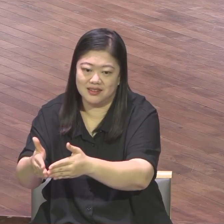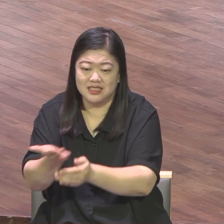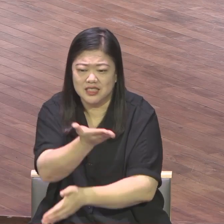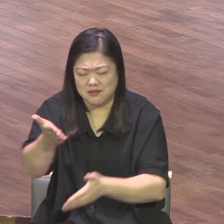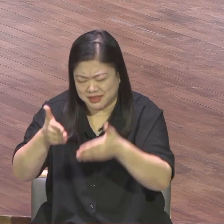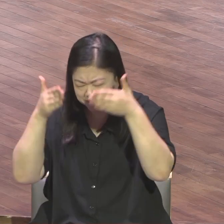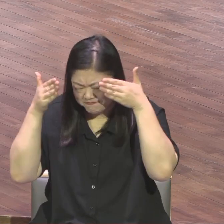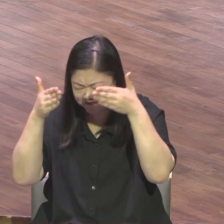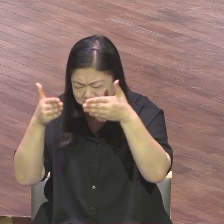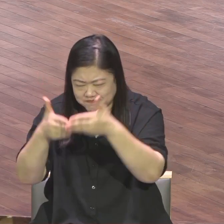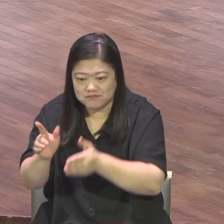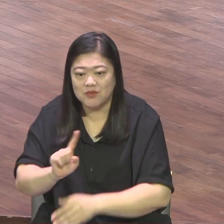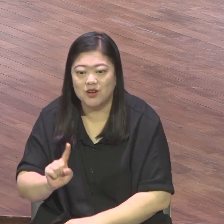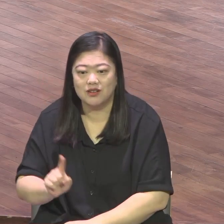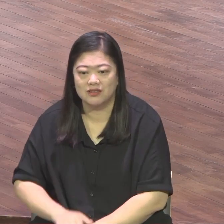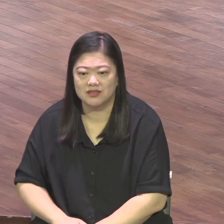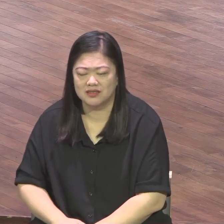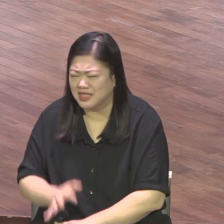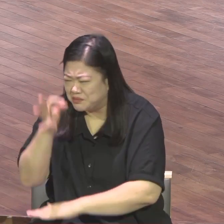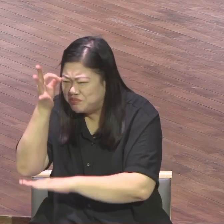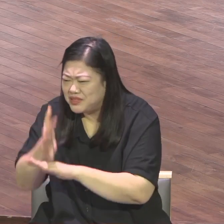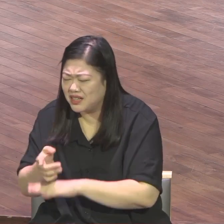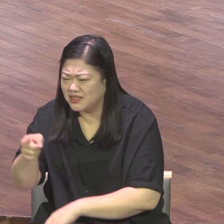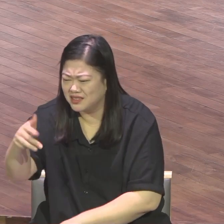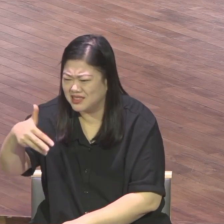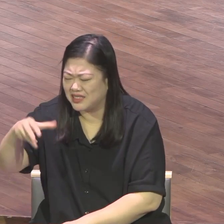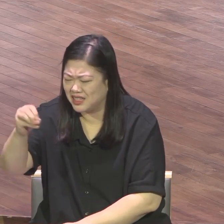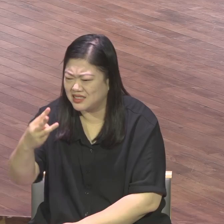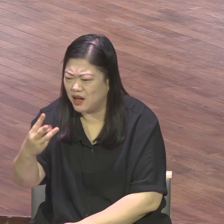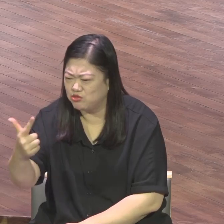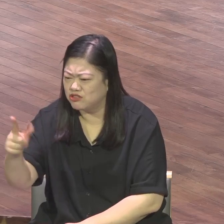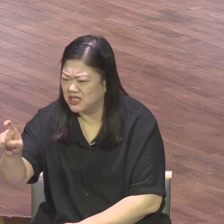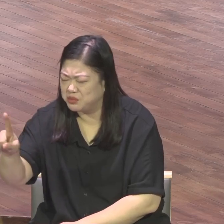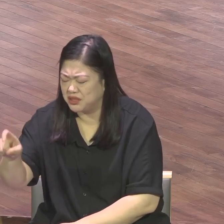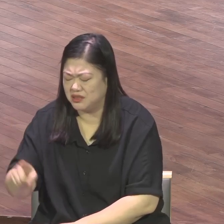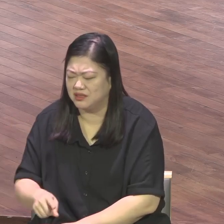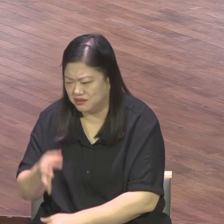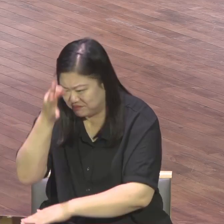그냥. 그것을 뭐라 해요? 창세기 3장 11장이라 그래.